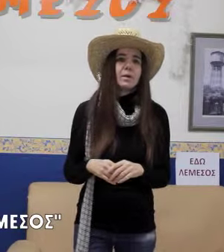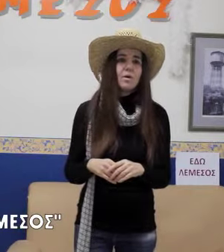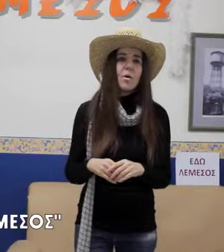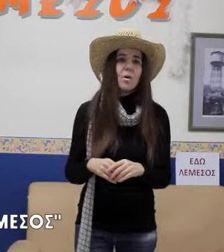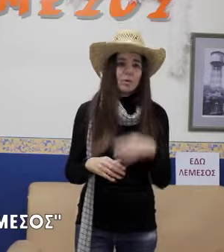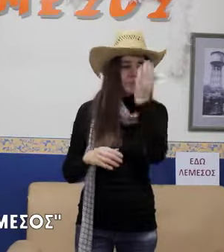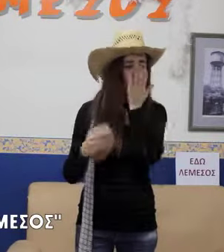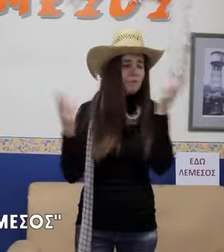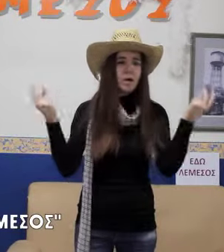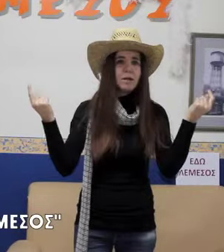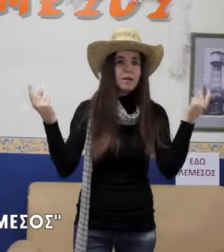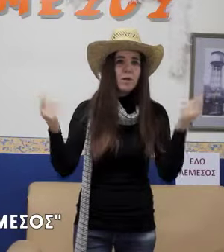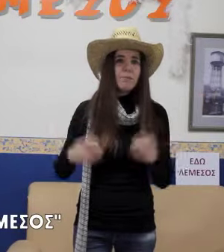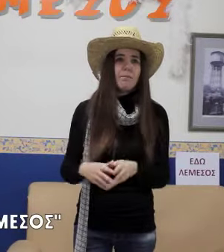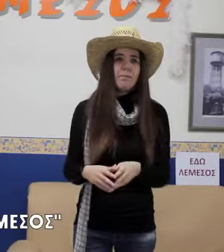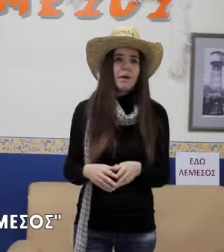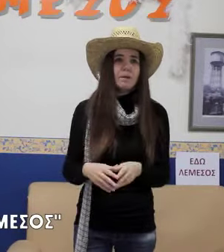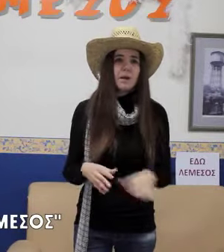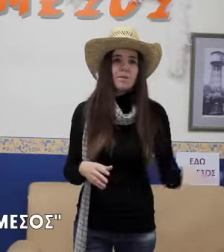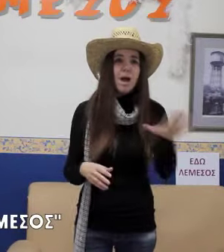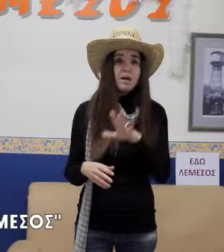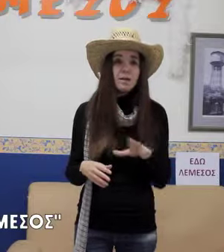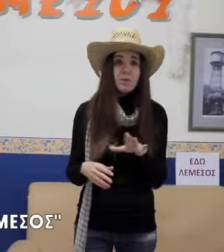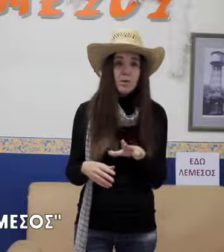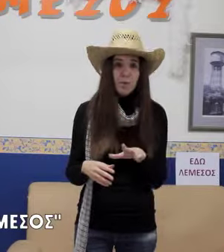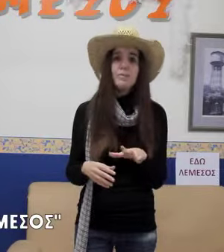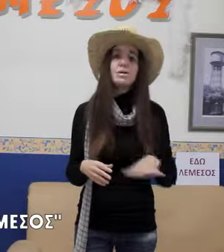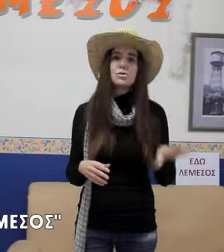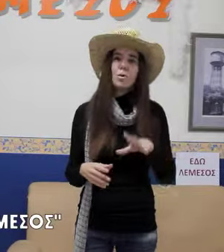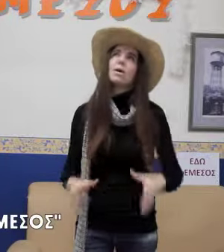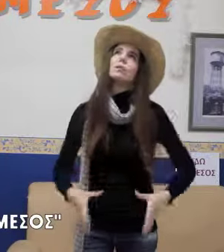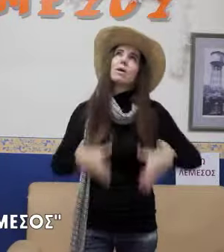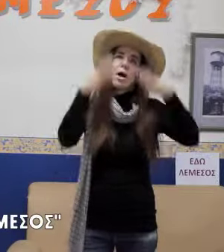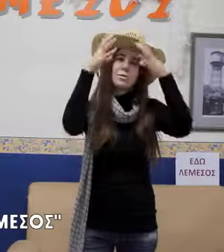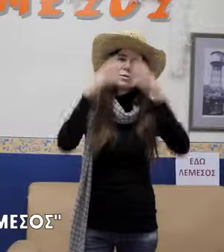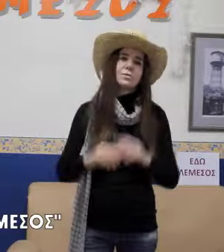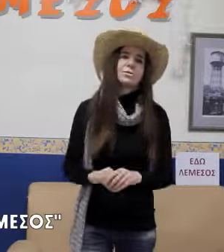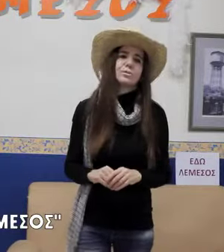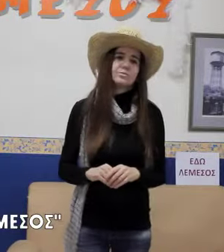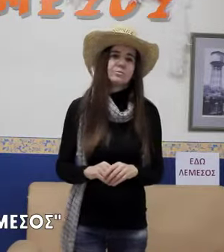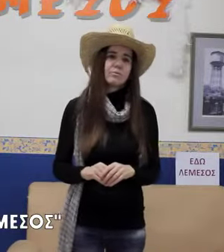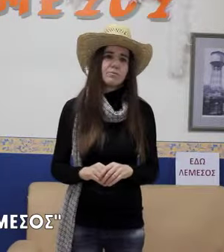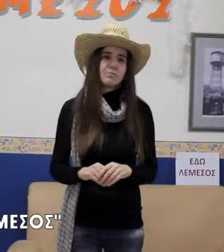Καρναβαλίστικος χορός, πλατεία Μεσαιωνικού Κάστρου. Η